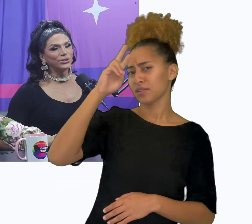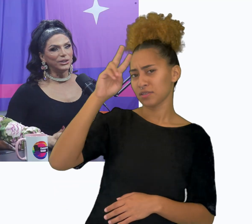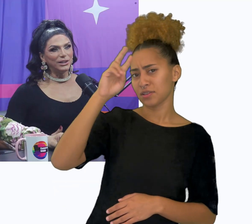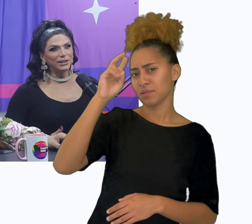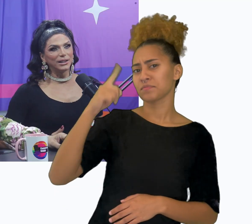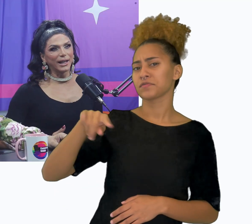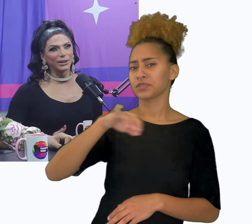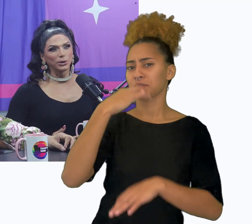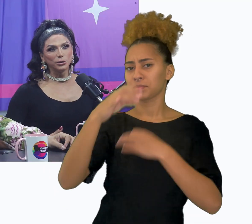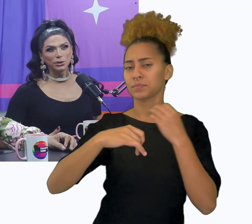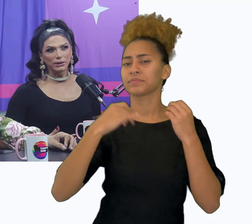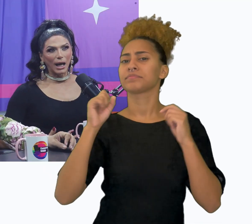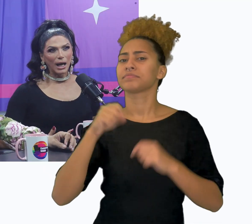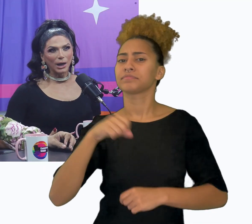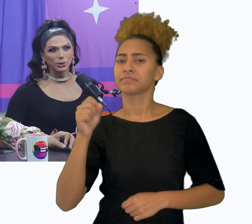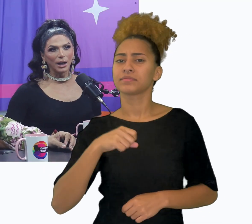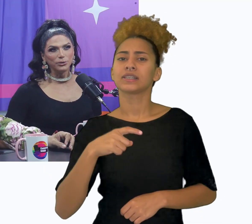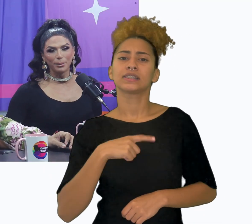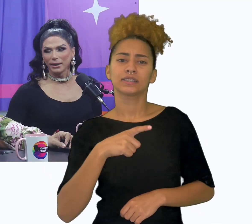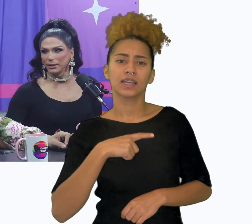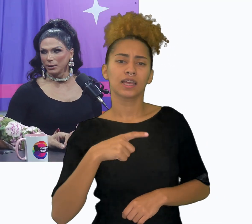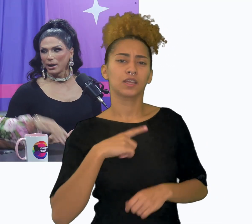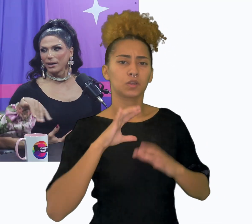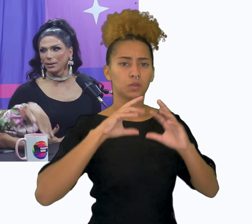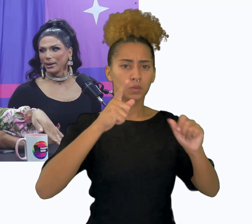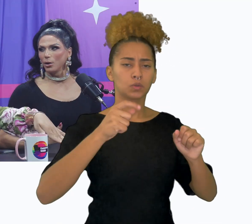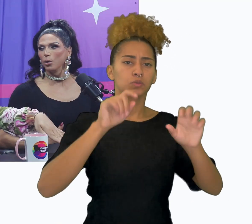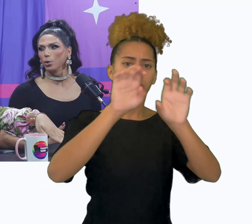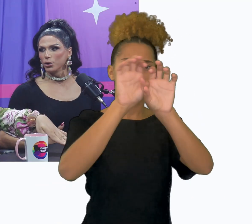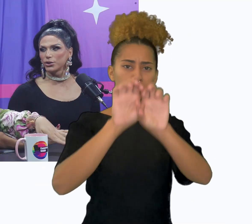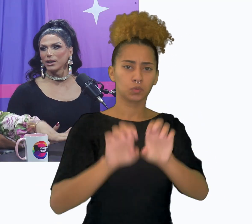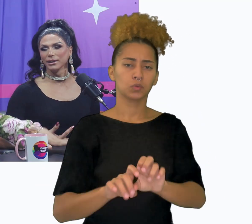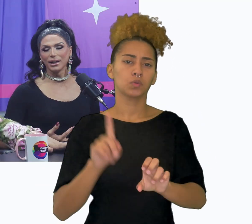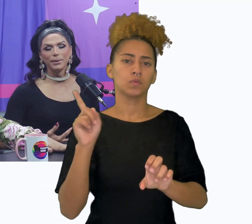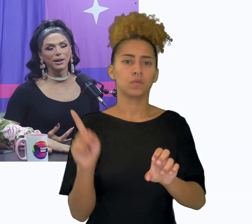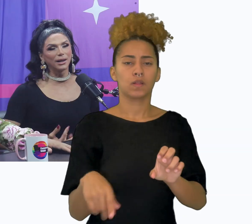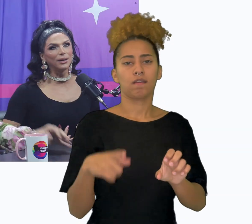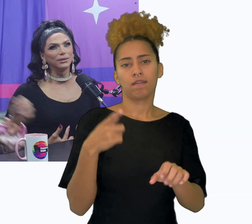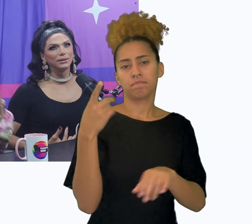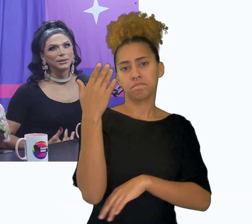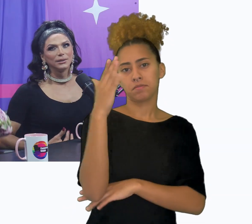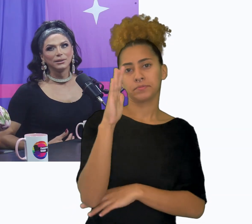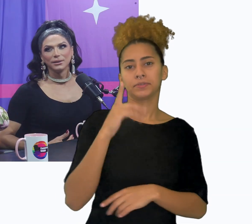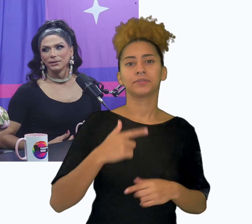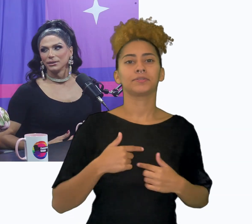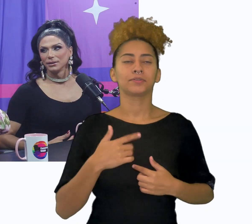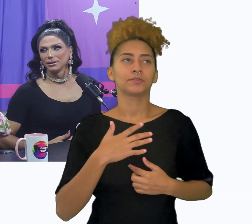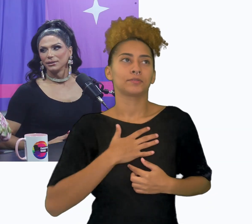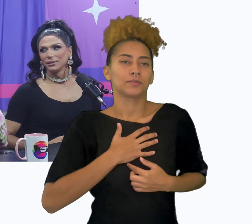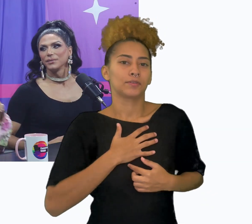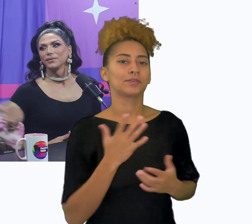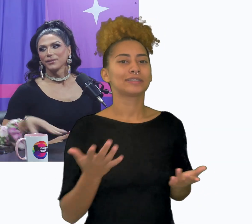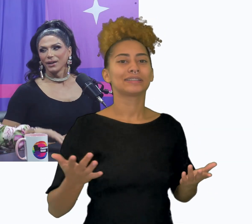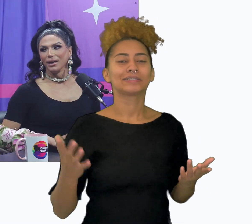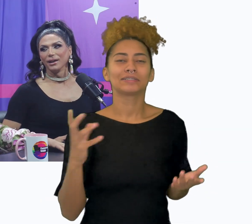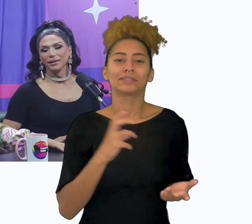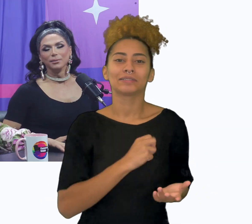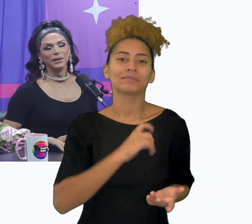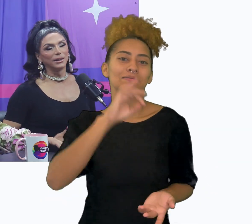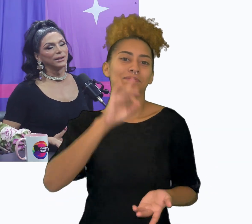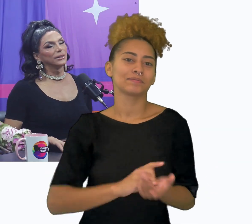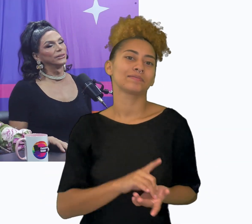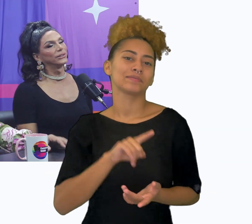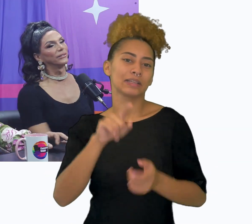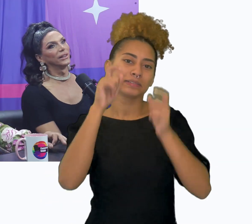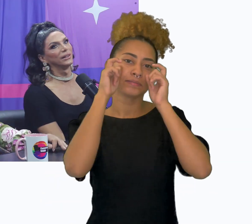pessoas Anistia, que era toda no taco de madeira, era uma casa bem descida, rústica, né? Era bem legal. Eu ia pra uns videogames lá, gente. Era